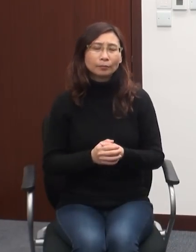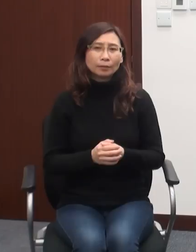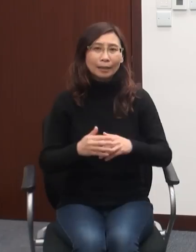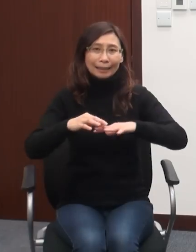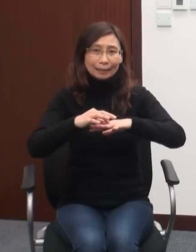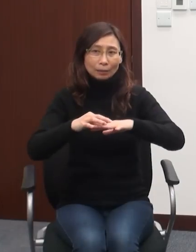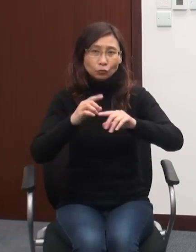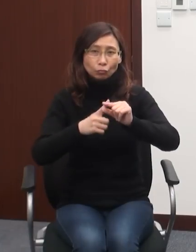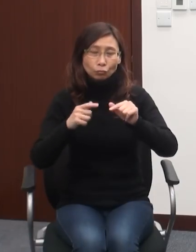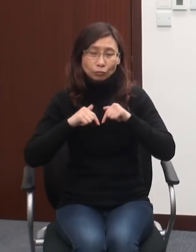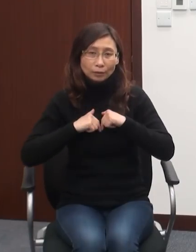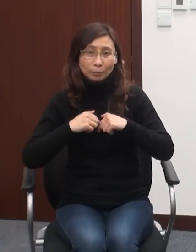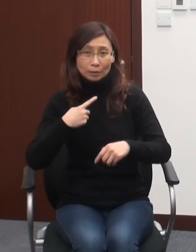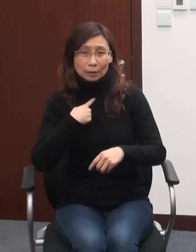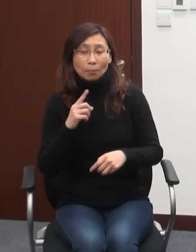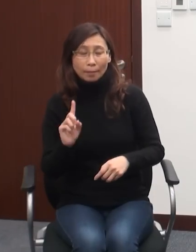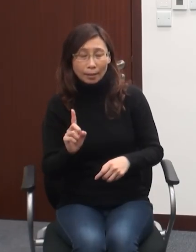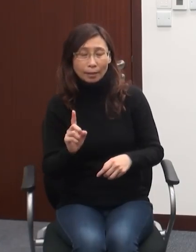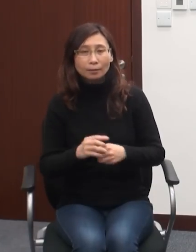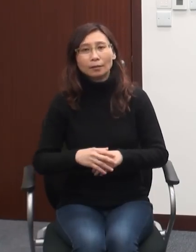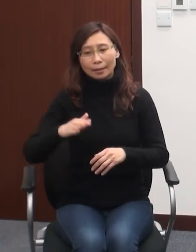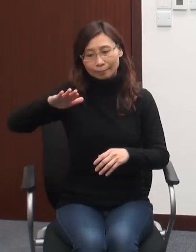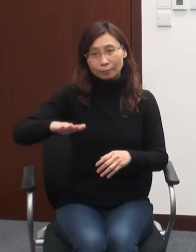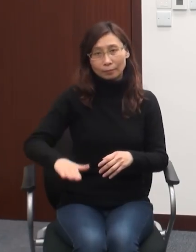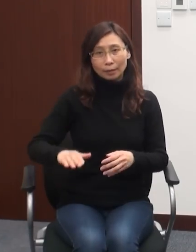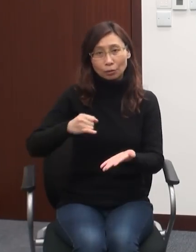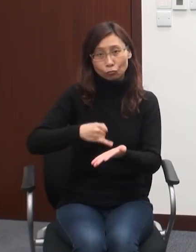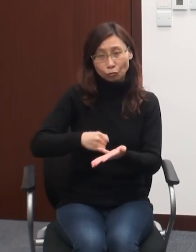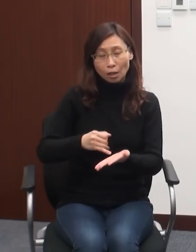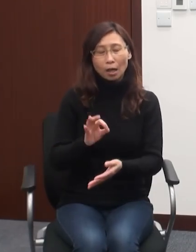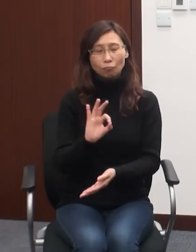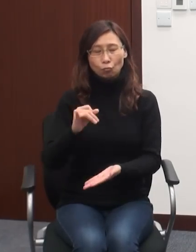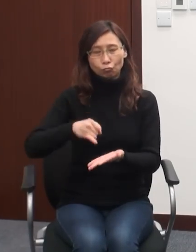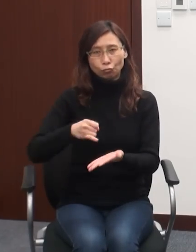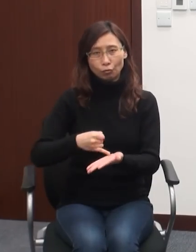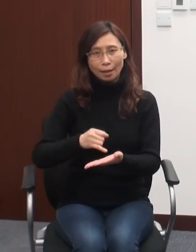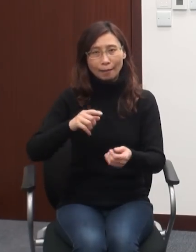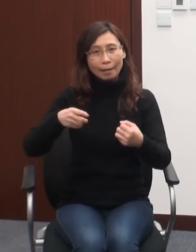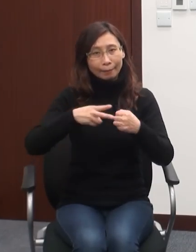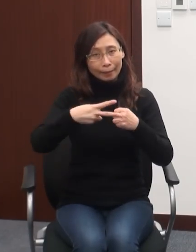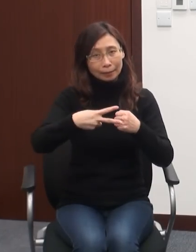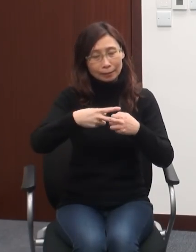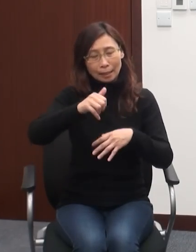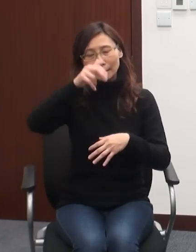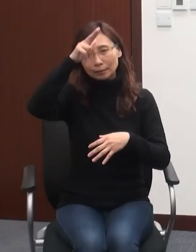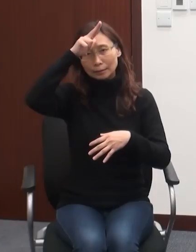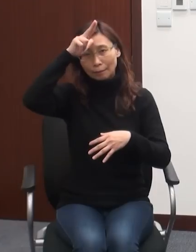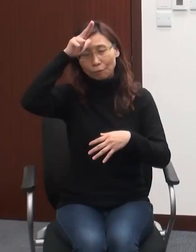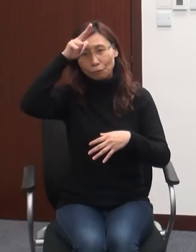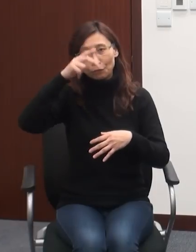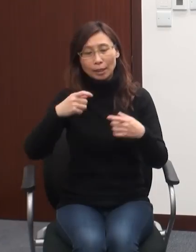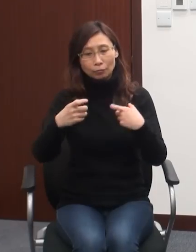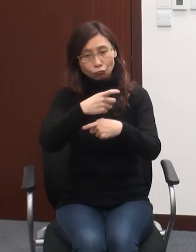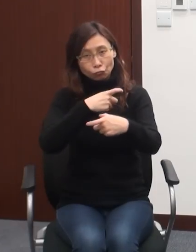融中心，第一低税啦，無税啦，第二要政府嗰個財政非常之健